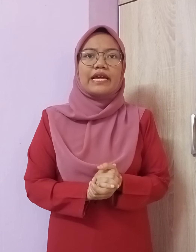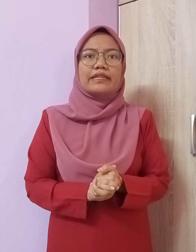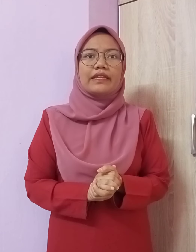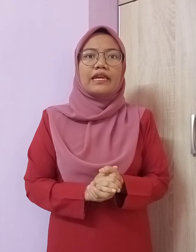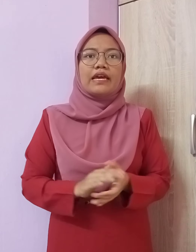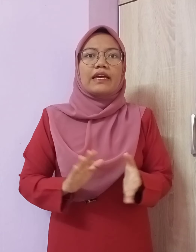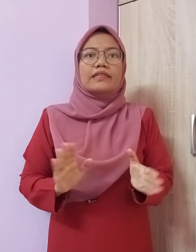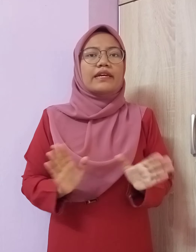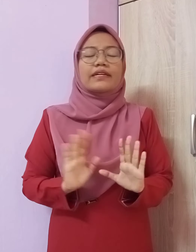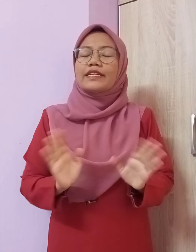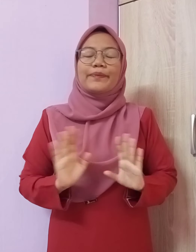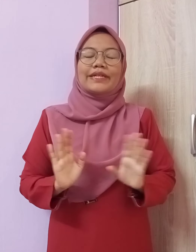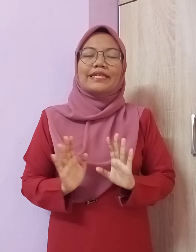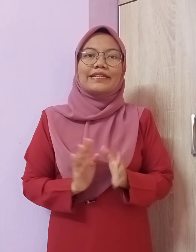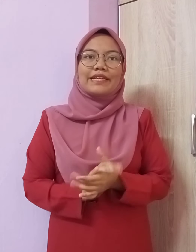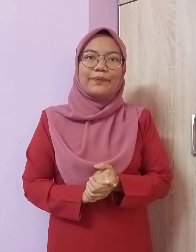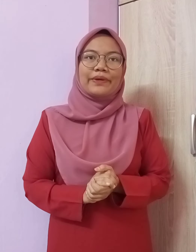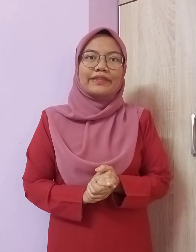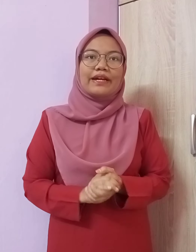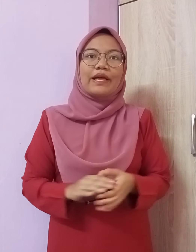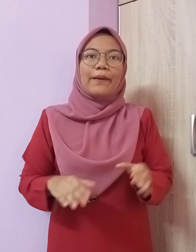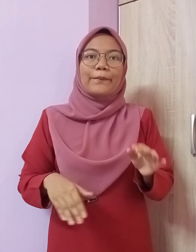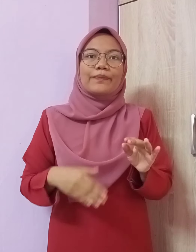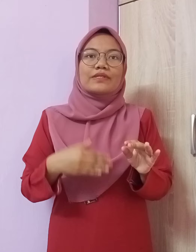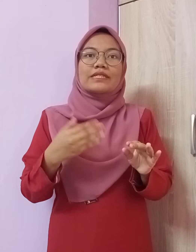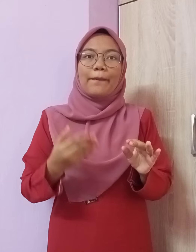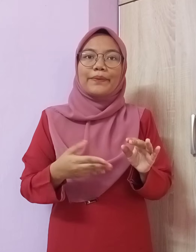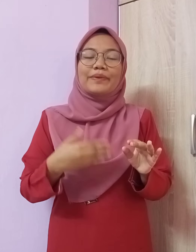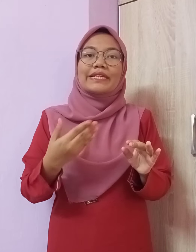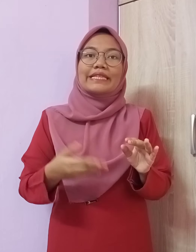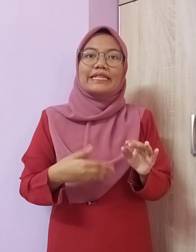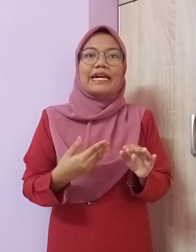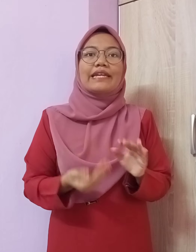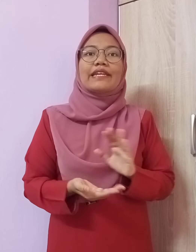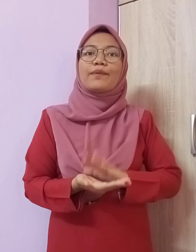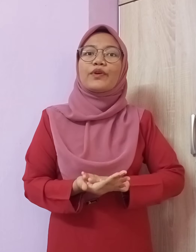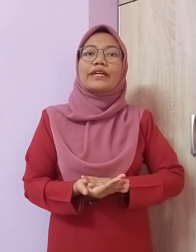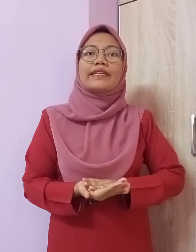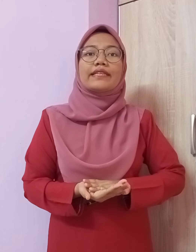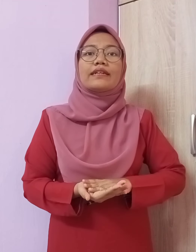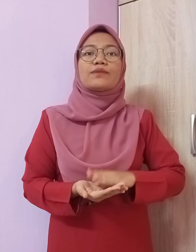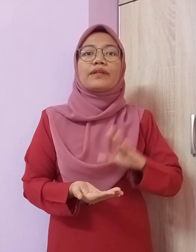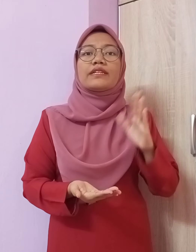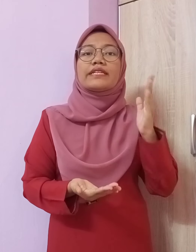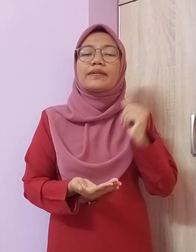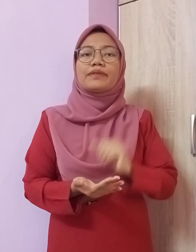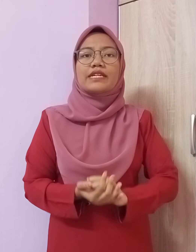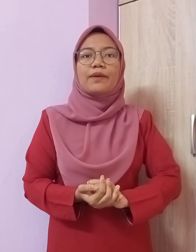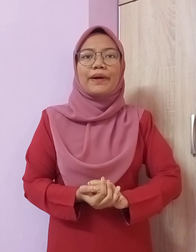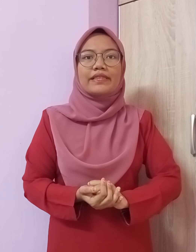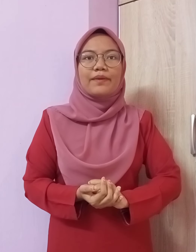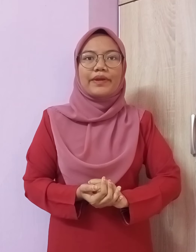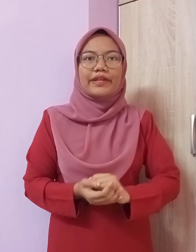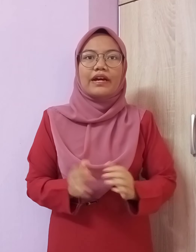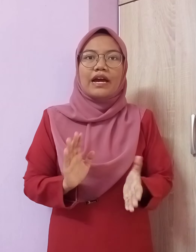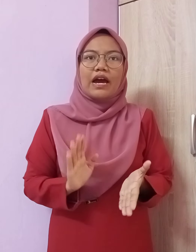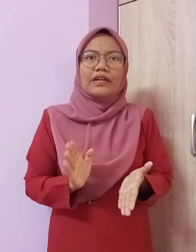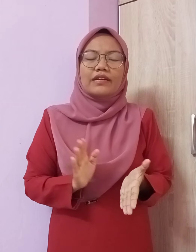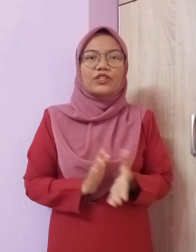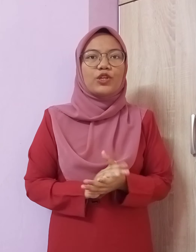geseran. Tiada kena mengena dengan bantal. Tetapi bila kita lihat, nenek moyang kita sebenarnya ingin menjaga bantal mereka agar tidak